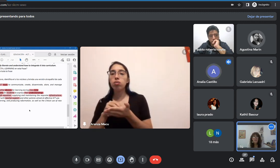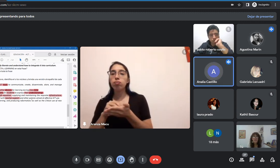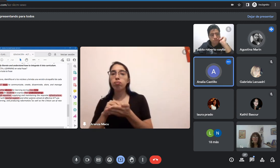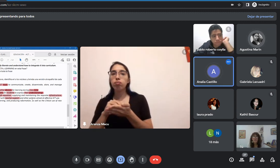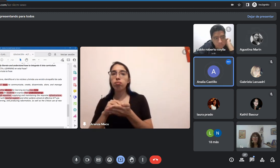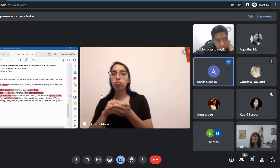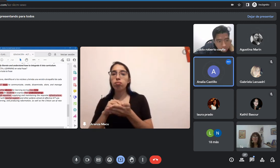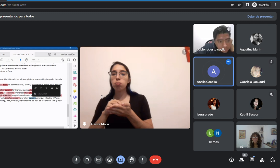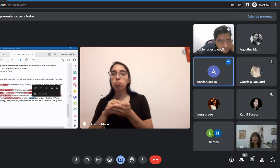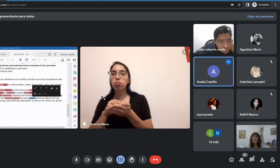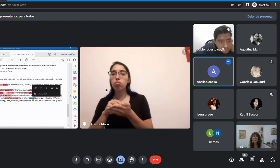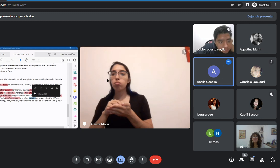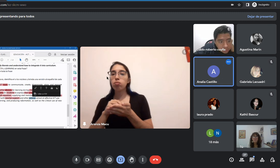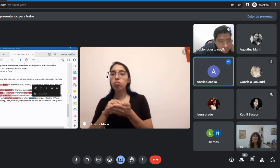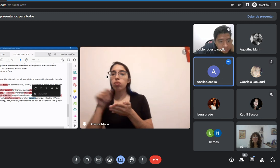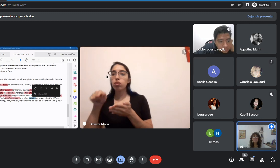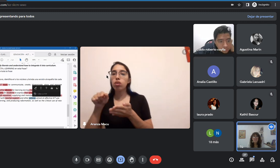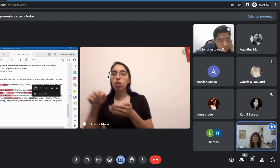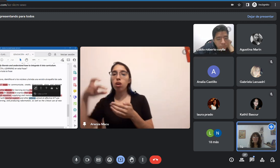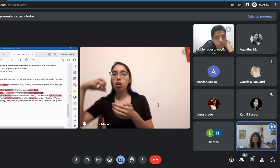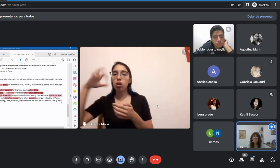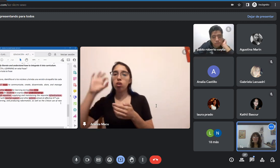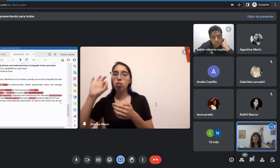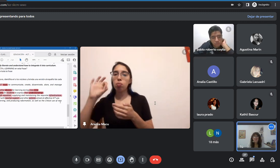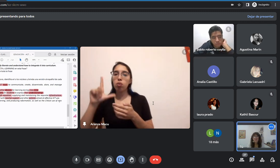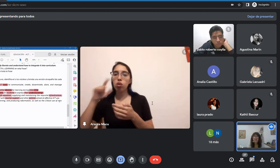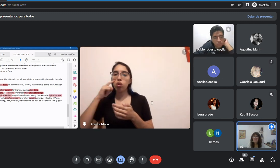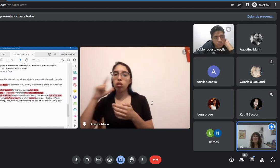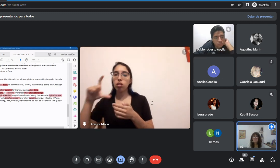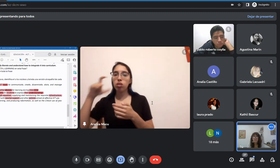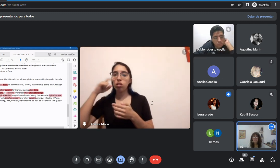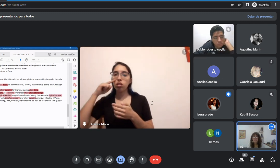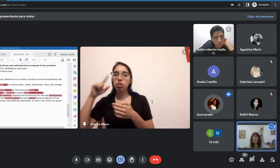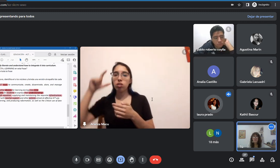Políticas. Bien, policies. ¿Qué más?